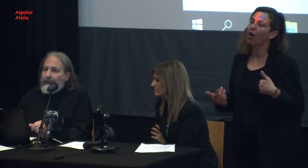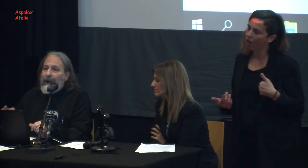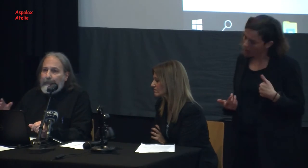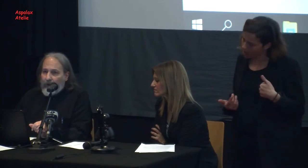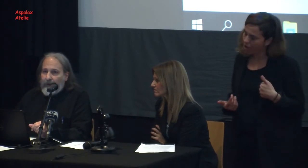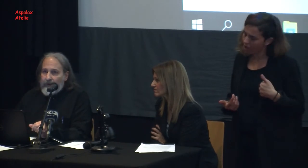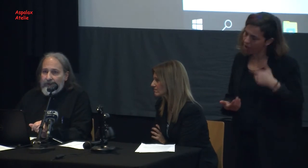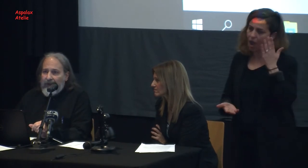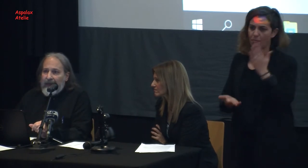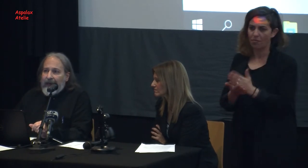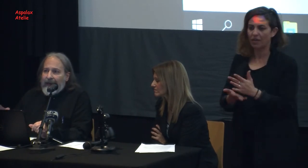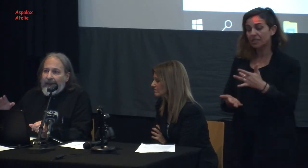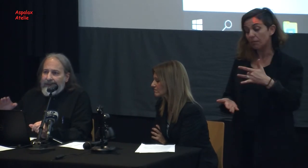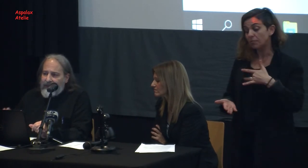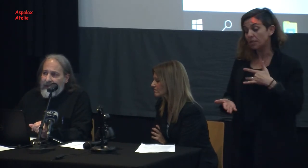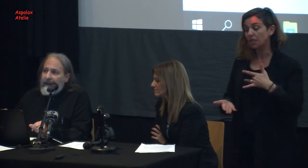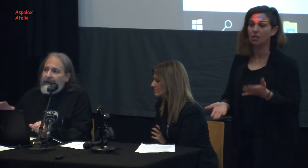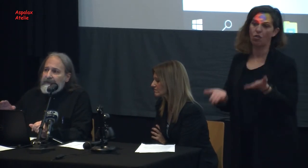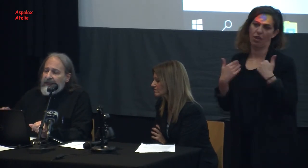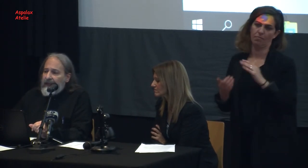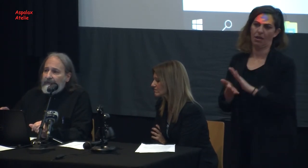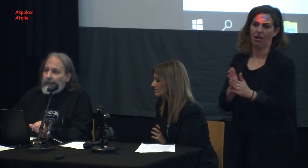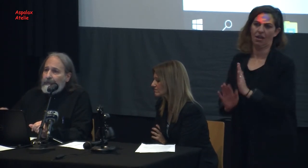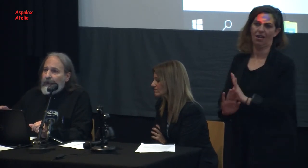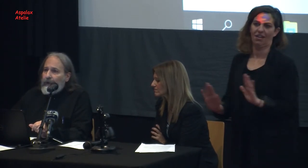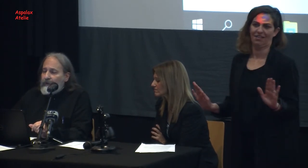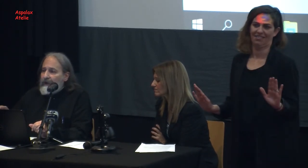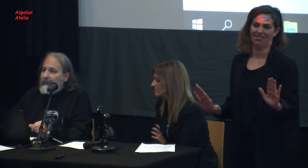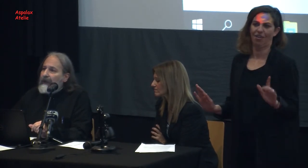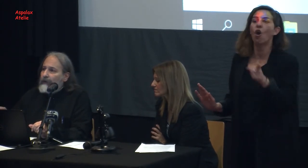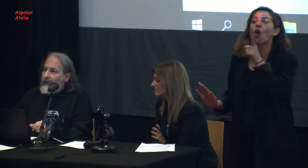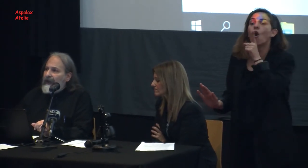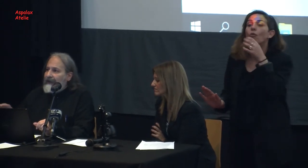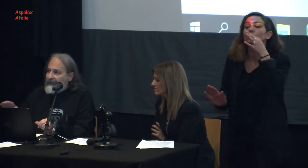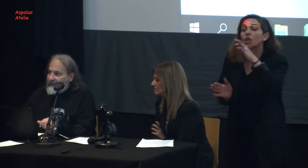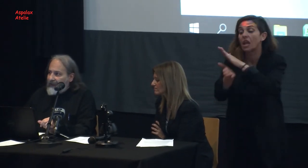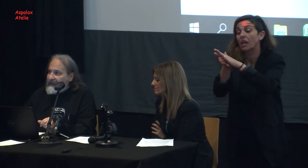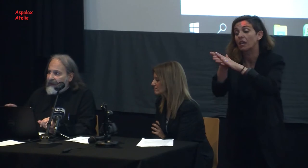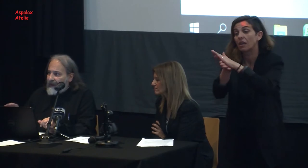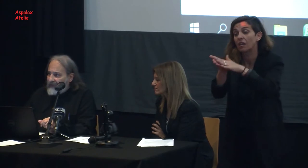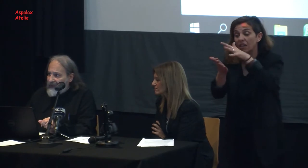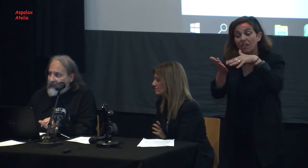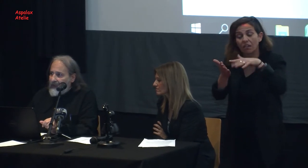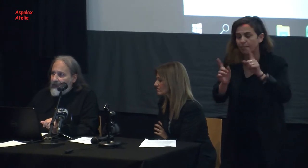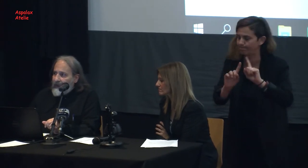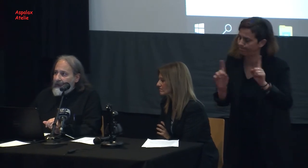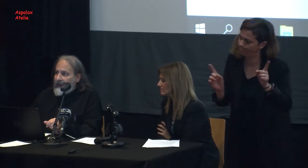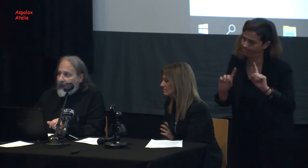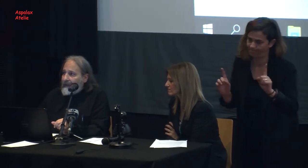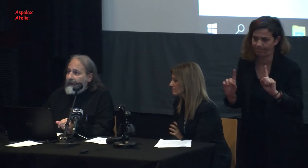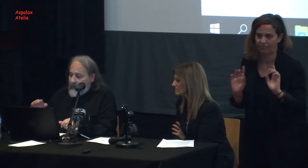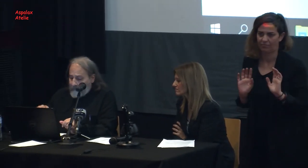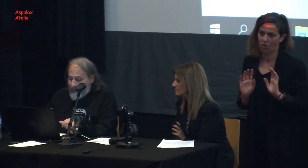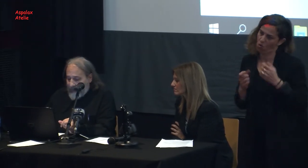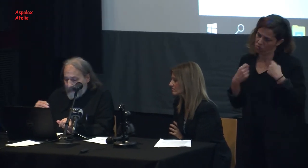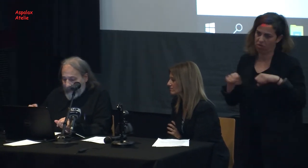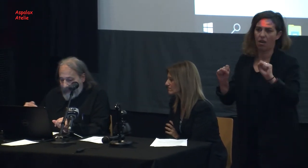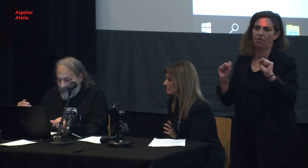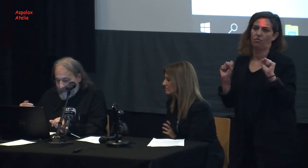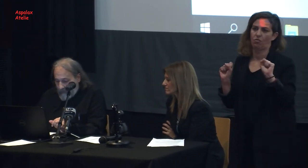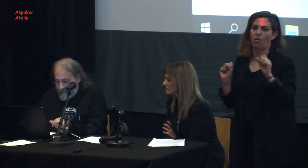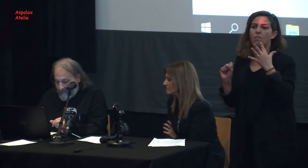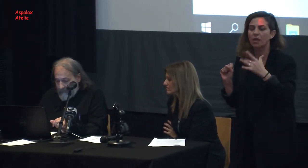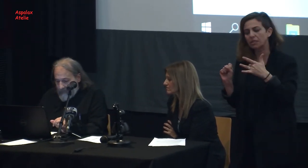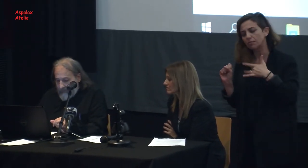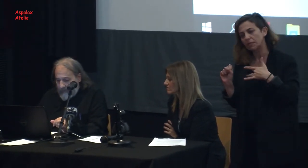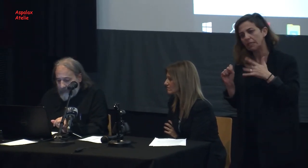ψυχή, να μην είμαι απόλυτος, αλλά δεν είναι η ψυχή αυτό το οποίο εννοούσα μέχρι τώρα της αστικής συγγραφής. Είναι κάτι παραπέρα